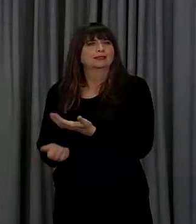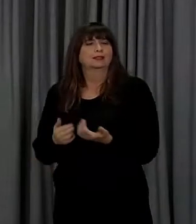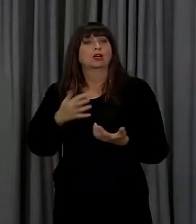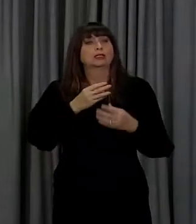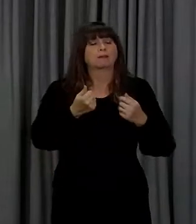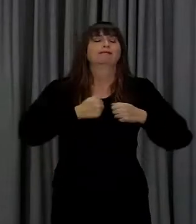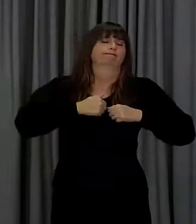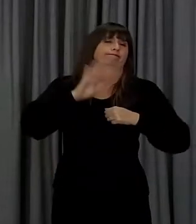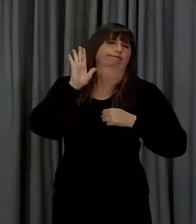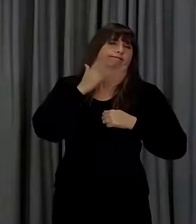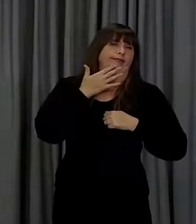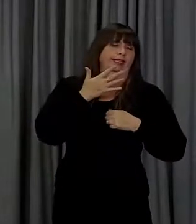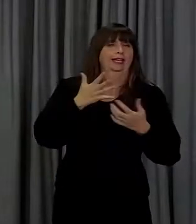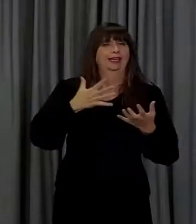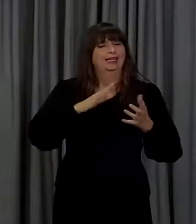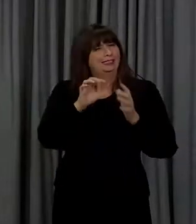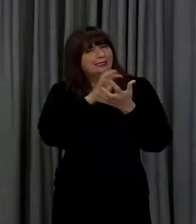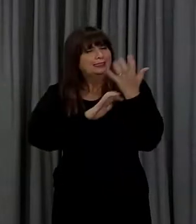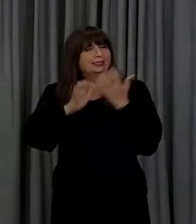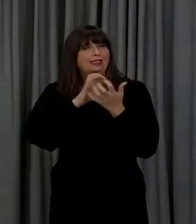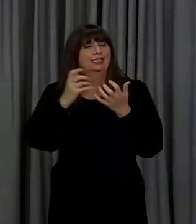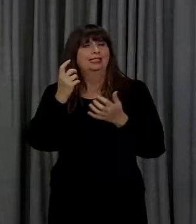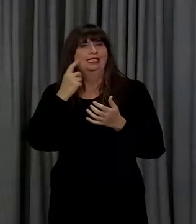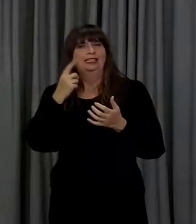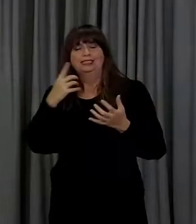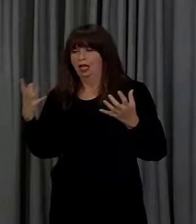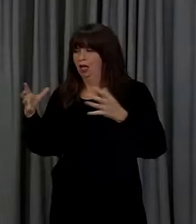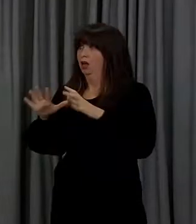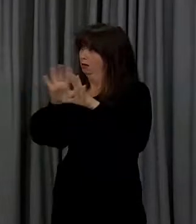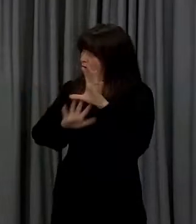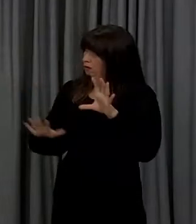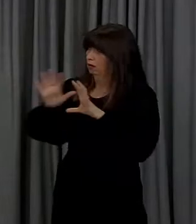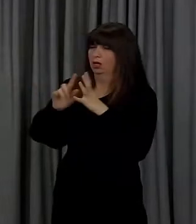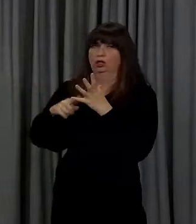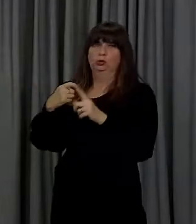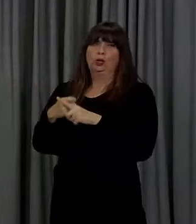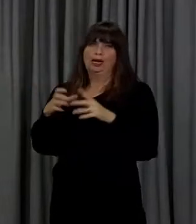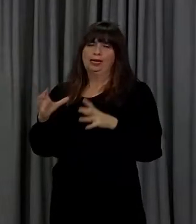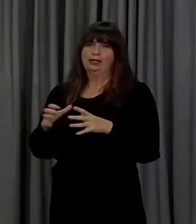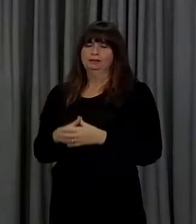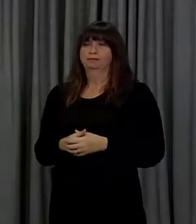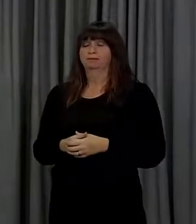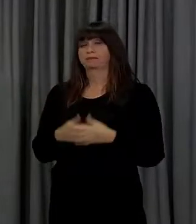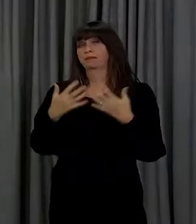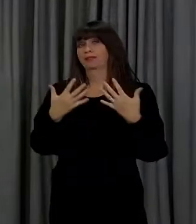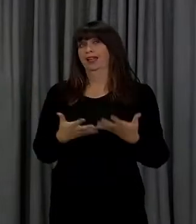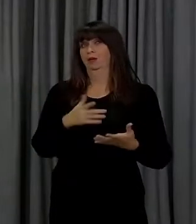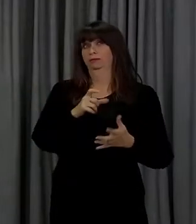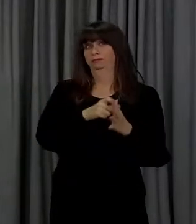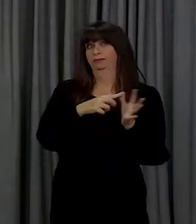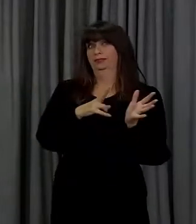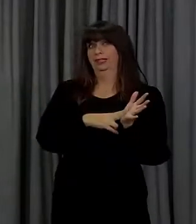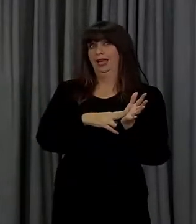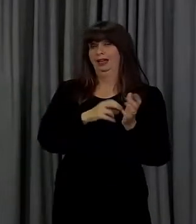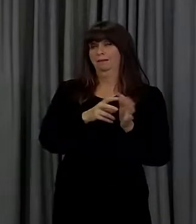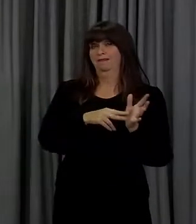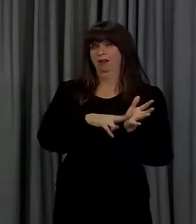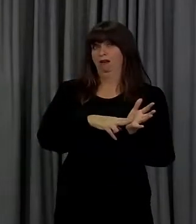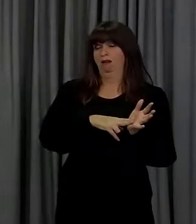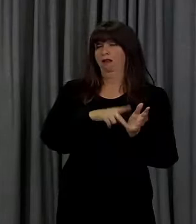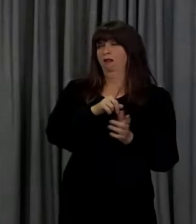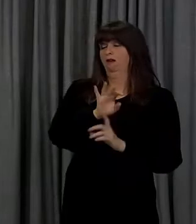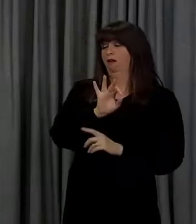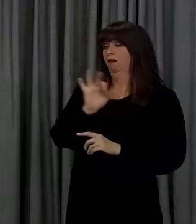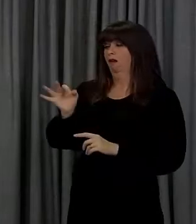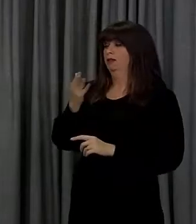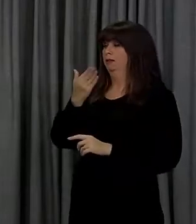inquiry. Beth sy'n glir yw ein bod ni wedi wneud rhai pethau'n gywir yn ystod y pandemig. Mae'r ffaith bod ein cyfraddau ni